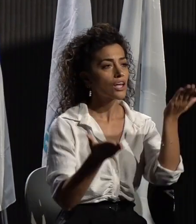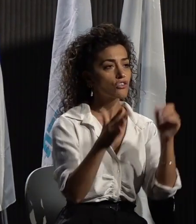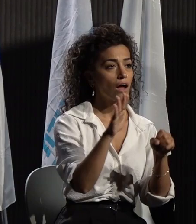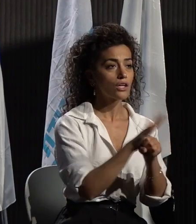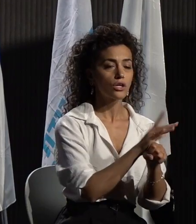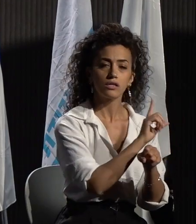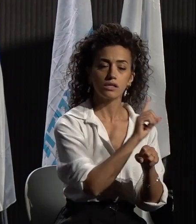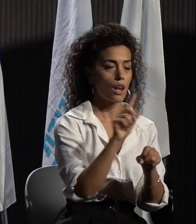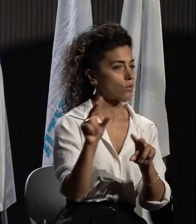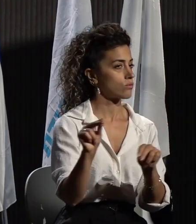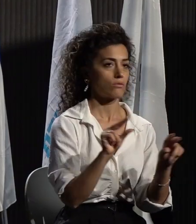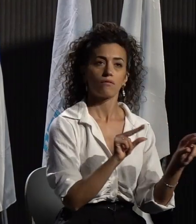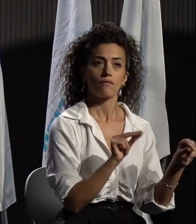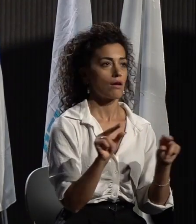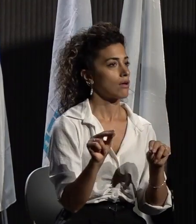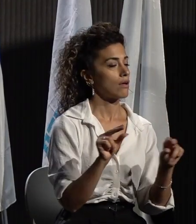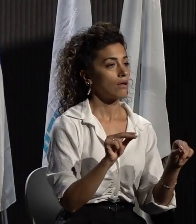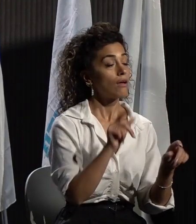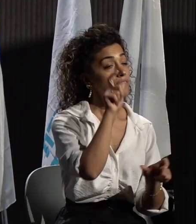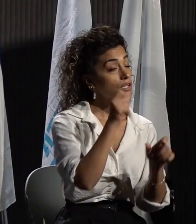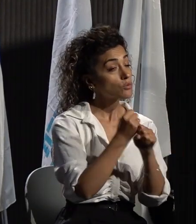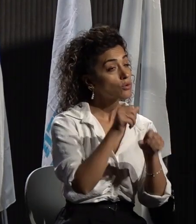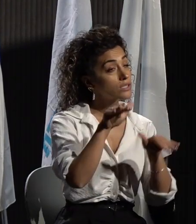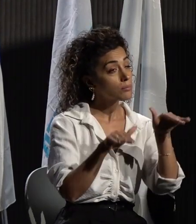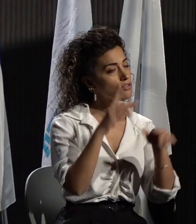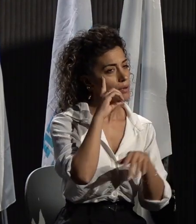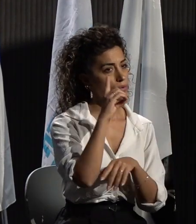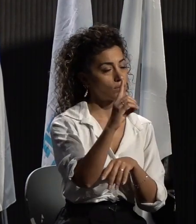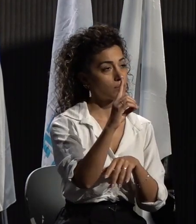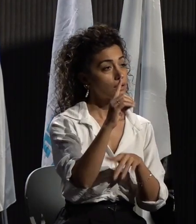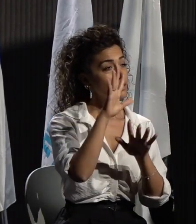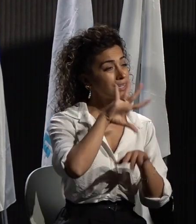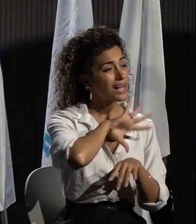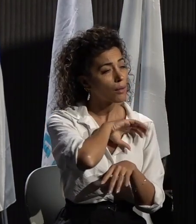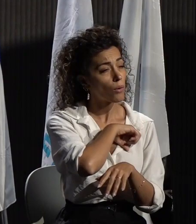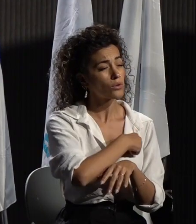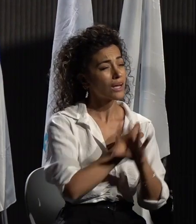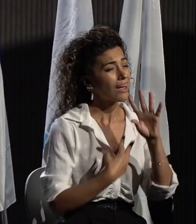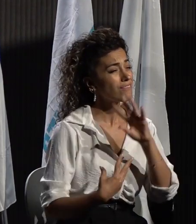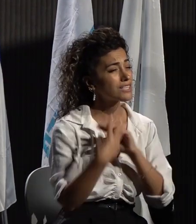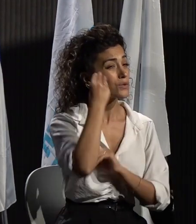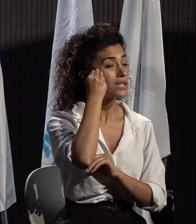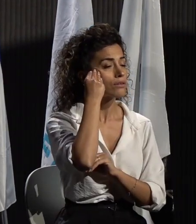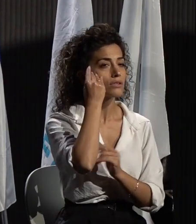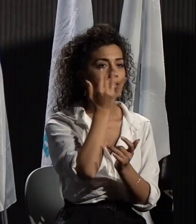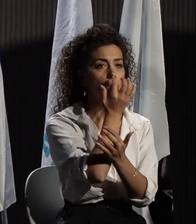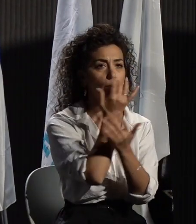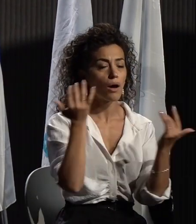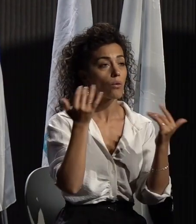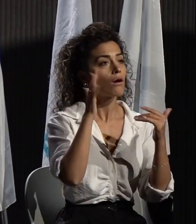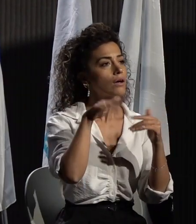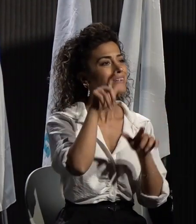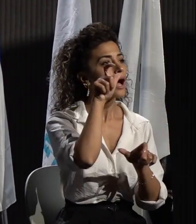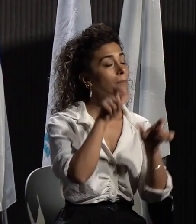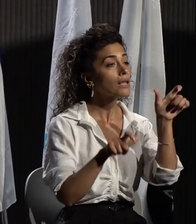באמת אחד לאחד. והמשווים יודעים זאת, כי עם כל הכאב אסוציאציות ברור, גם למי